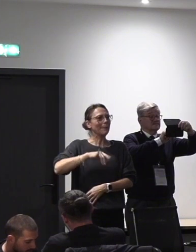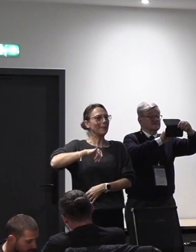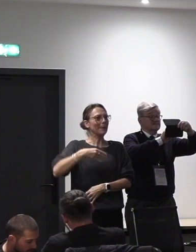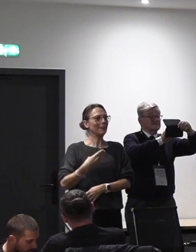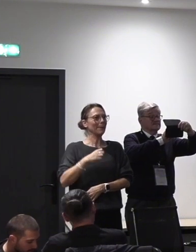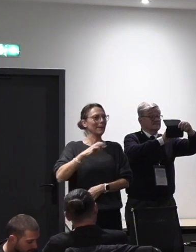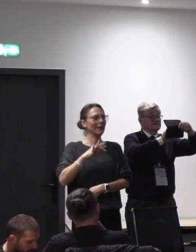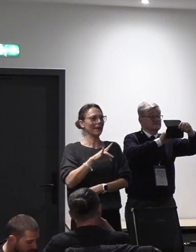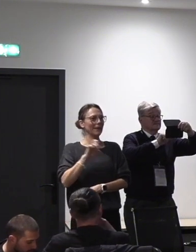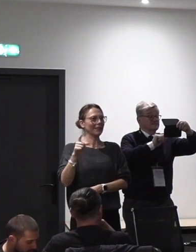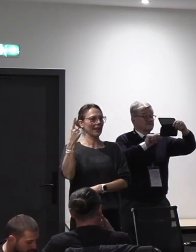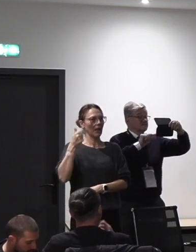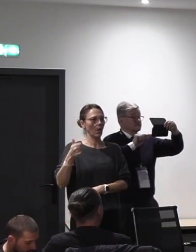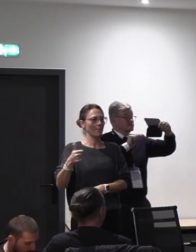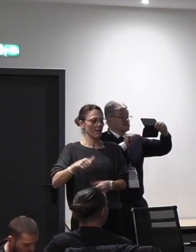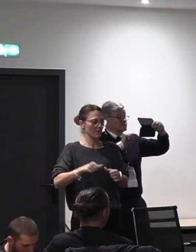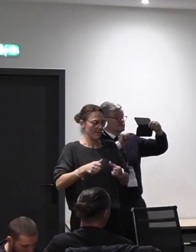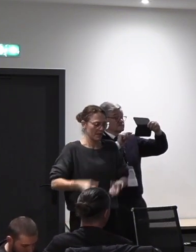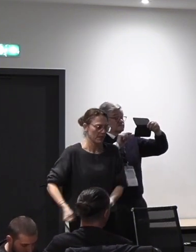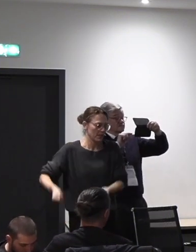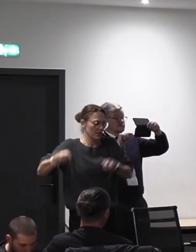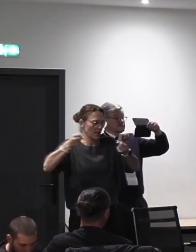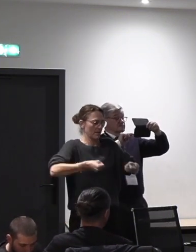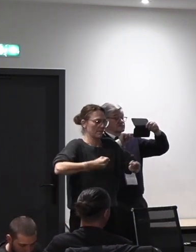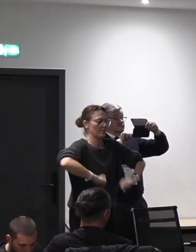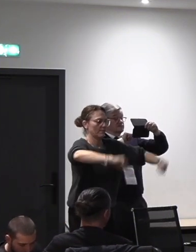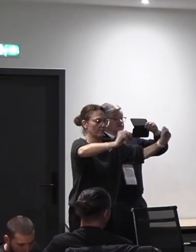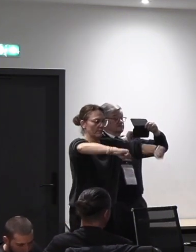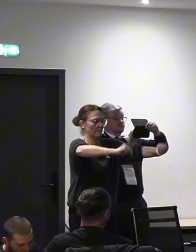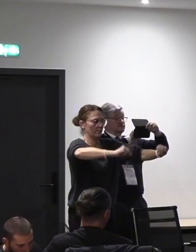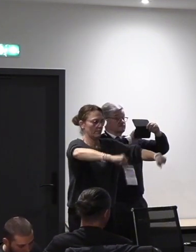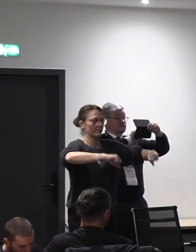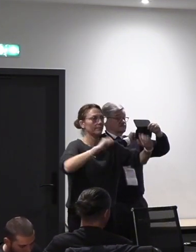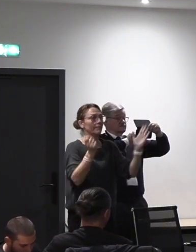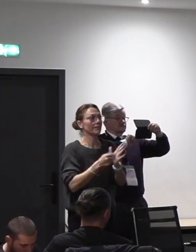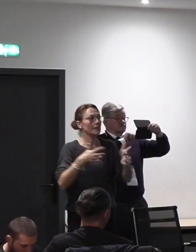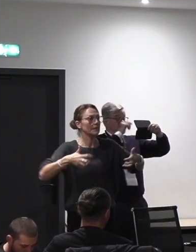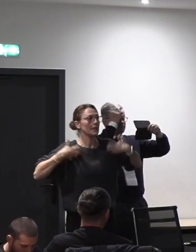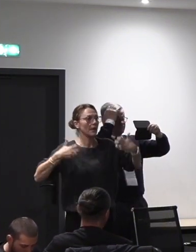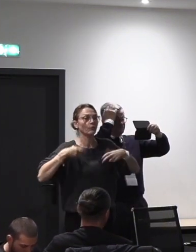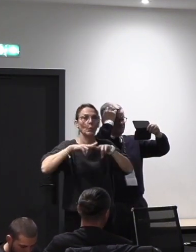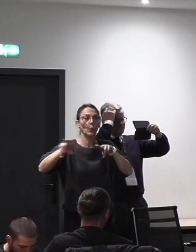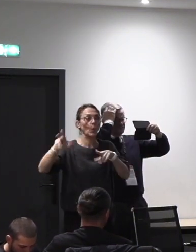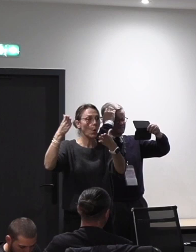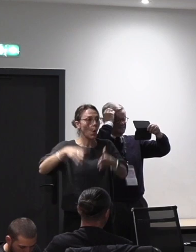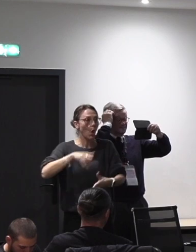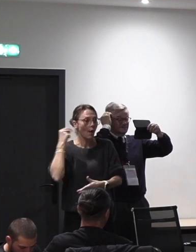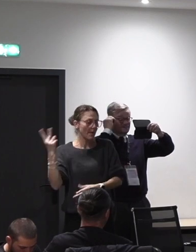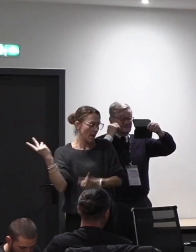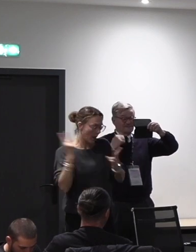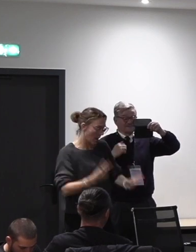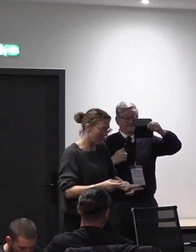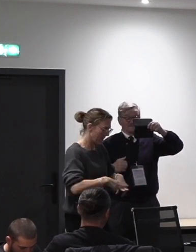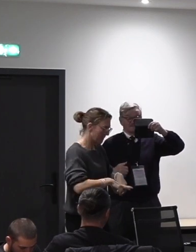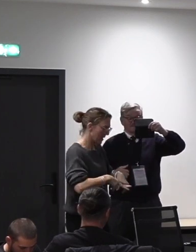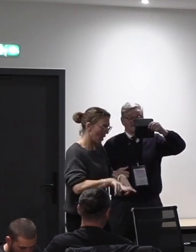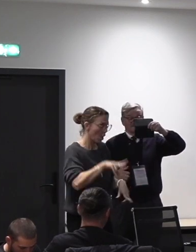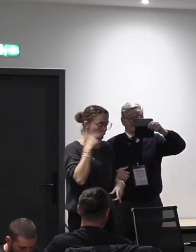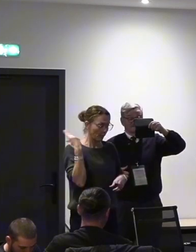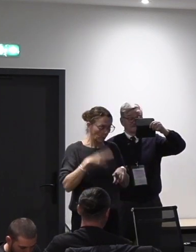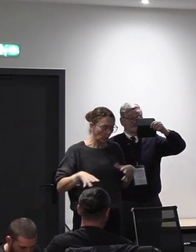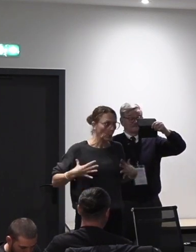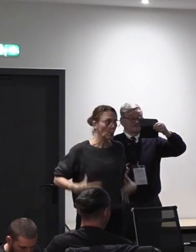pas le temps. Épiméthée vide le sac auprès de tout le monde et quand arrive le singe tout nu, l'homme tout nu, il n'y a plus rien. Donc l'homme est tout